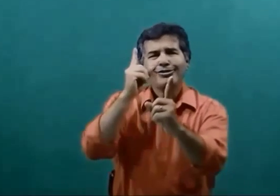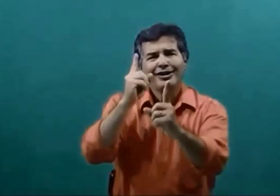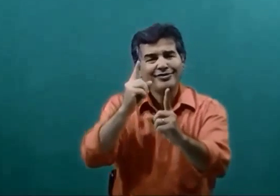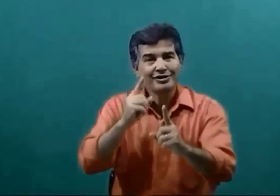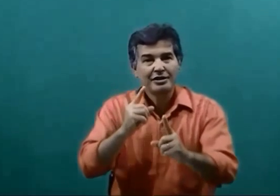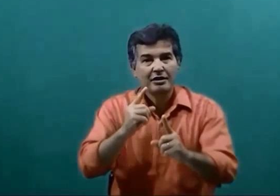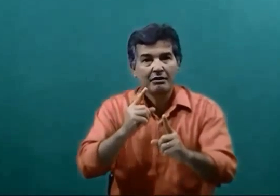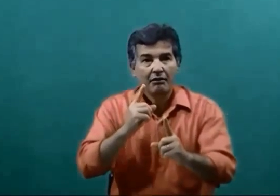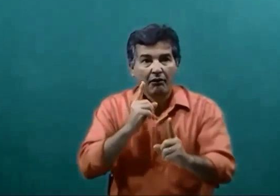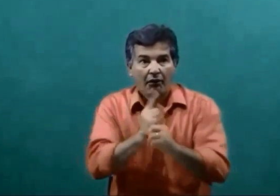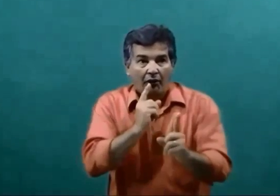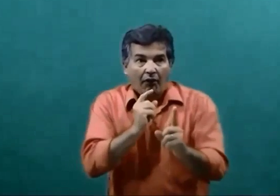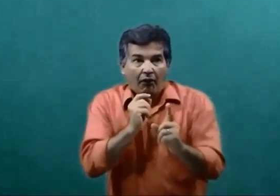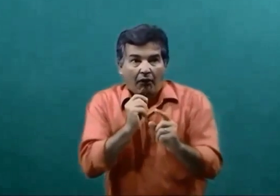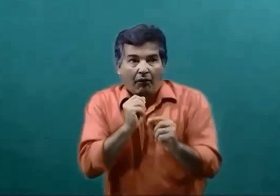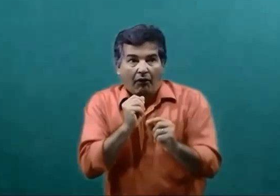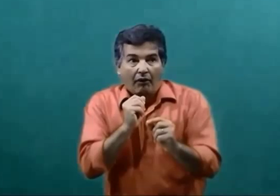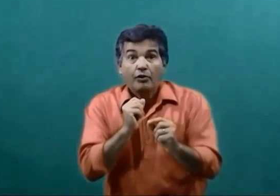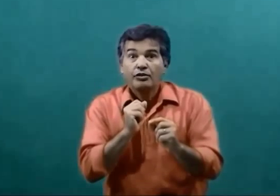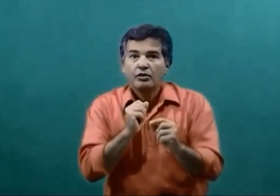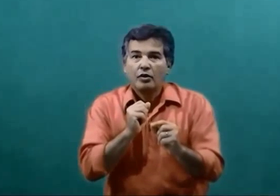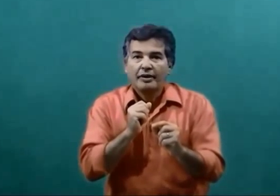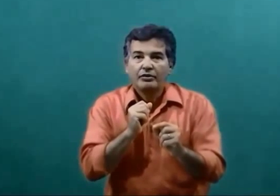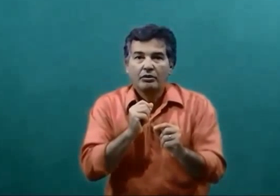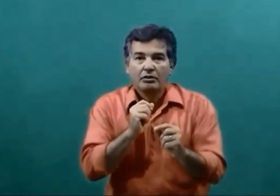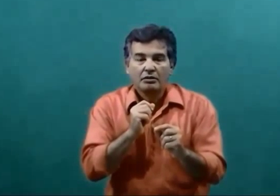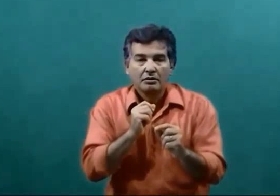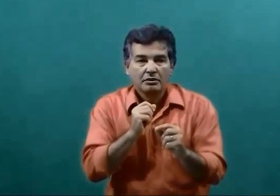encontrei você. Encontrei um cobrador.